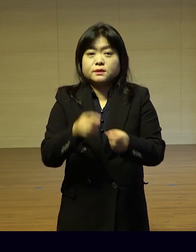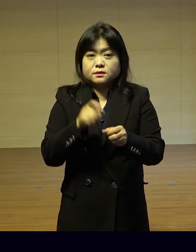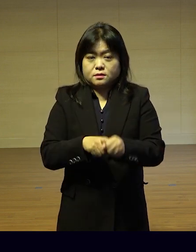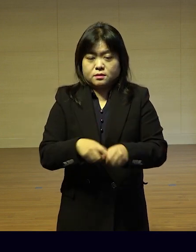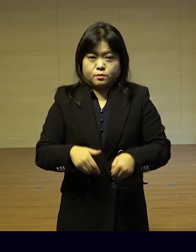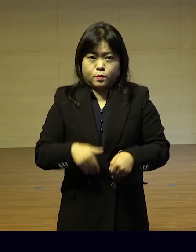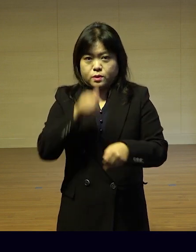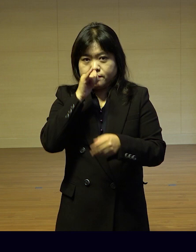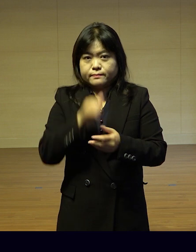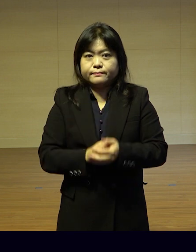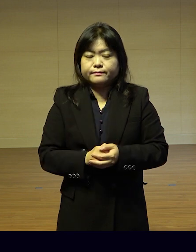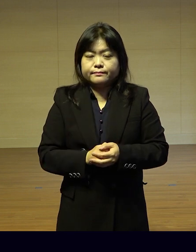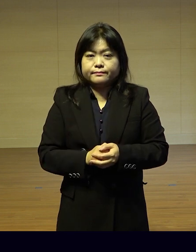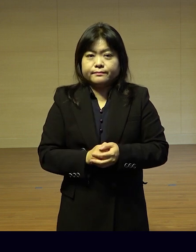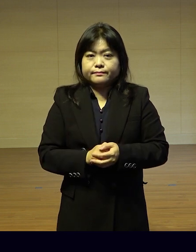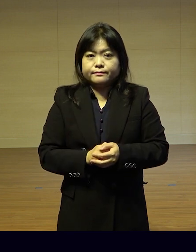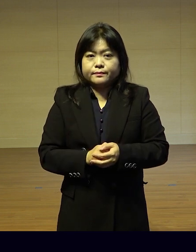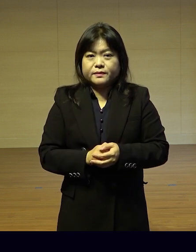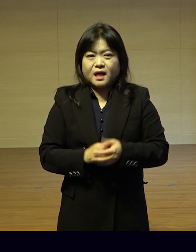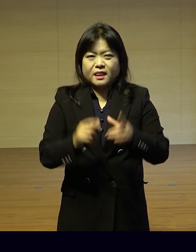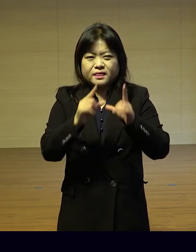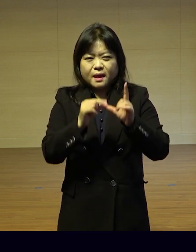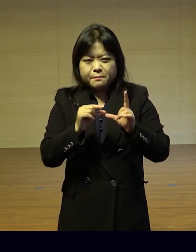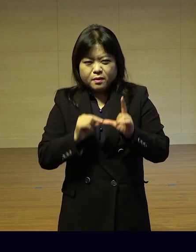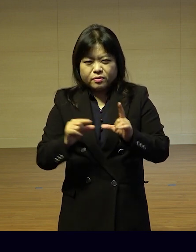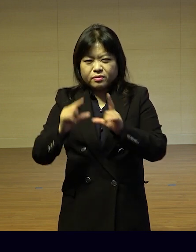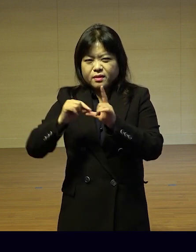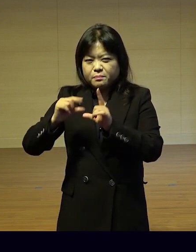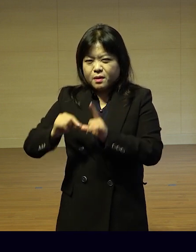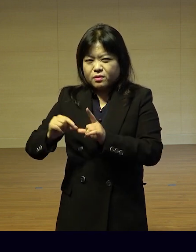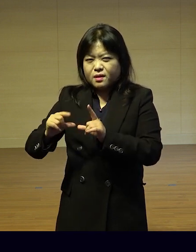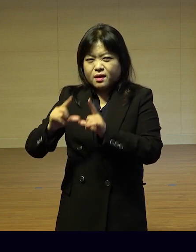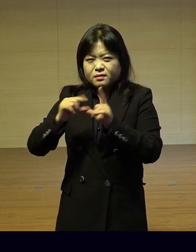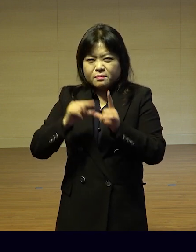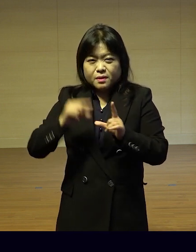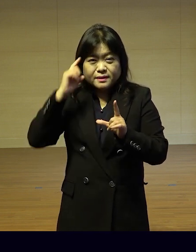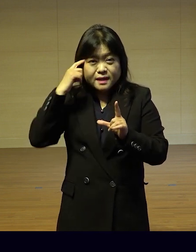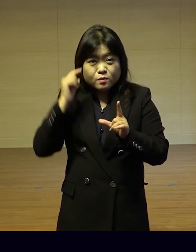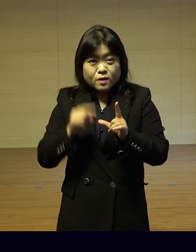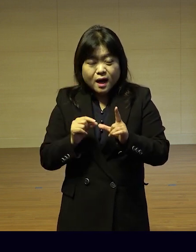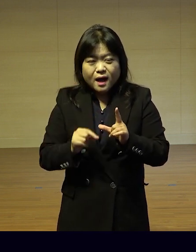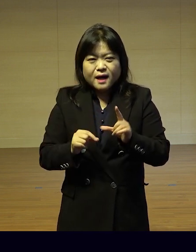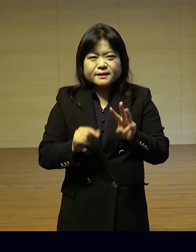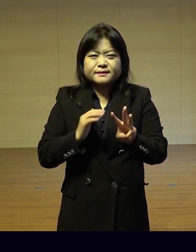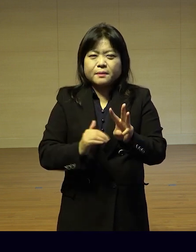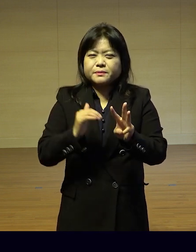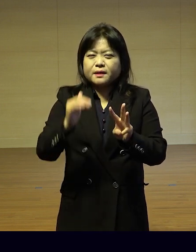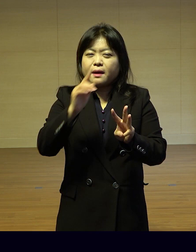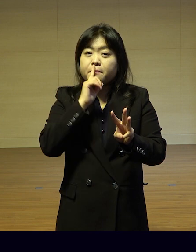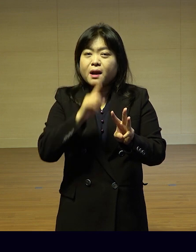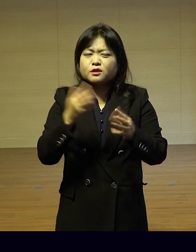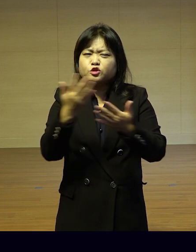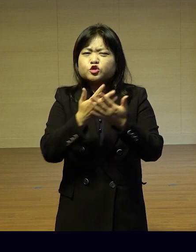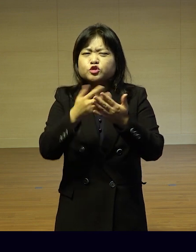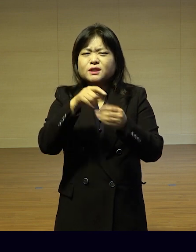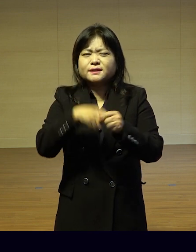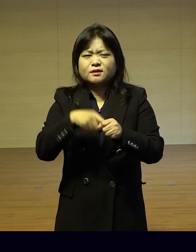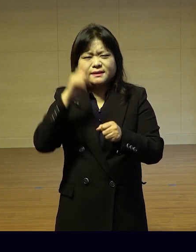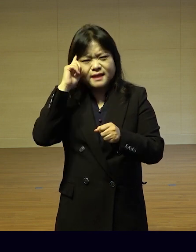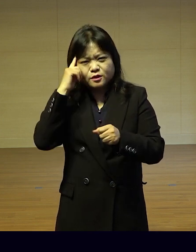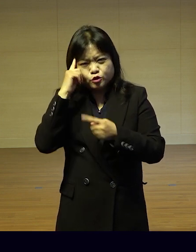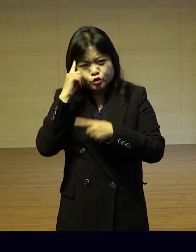있습니다. 그 단편적인 부분적인 사유가 앞서 해겔이 그 3단계에 얘기한 어떤 추상적인